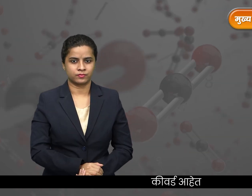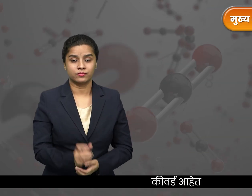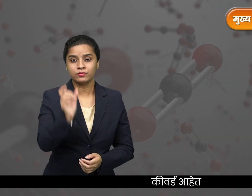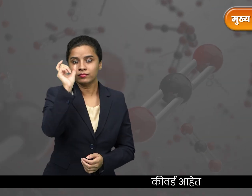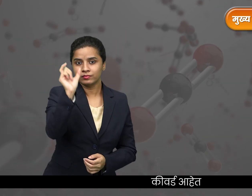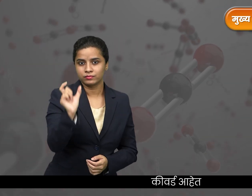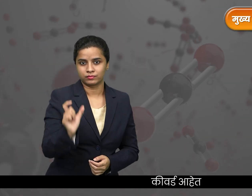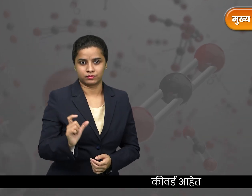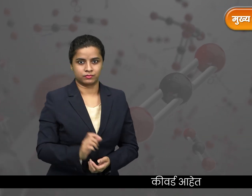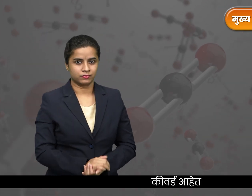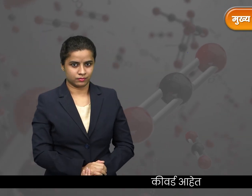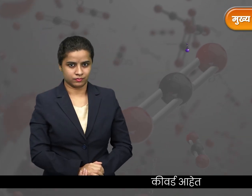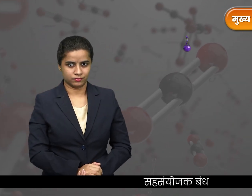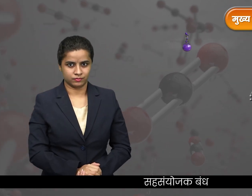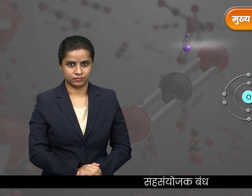मुख्य शब्द आहेत